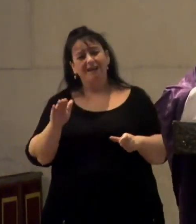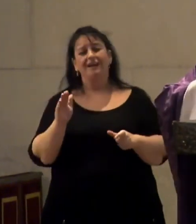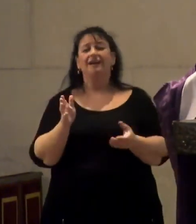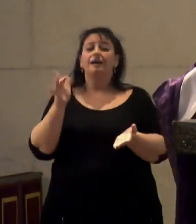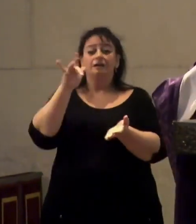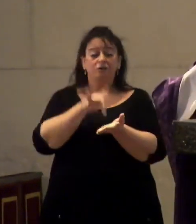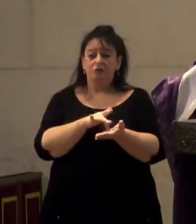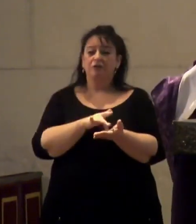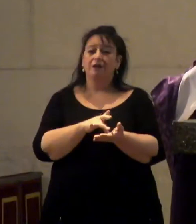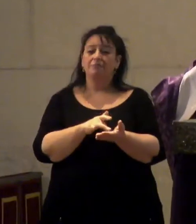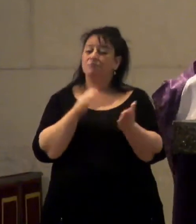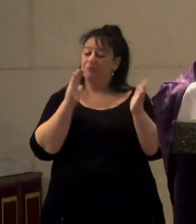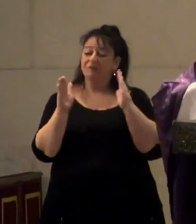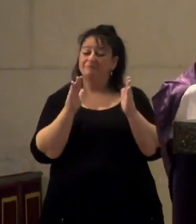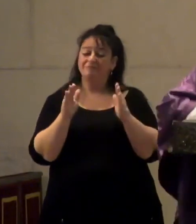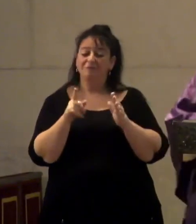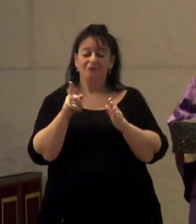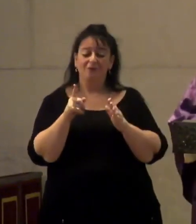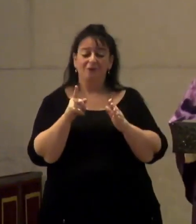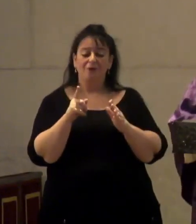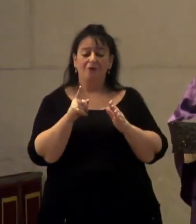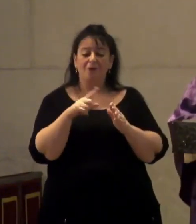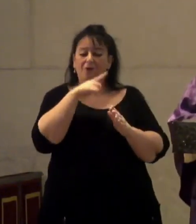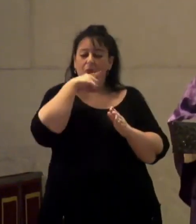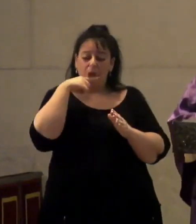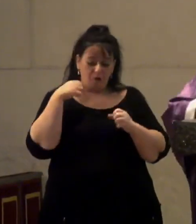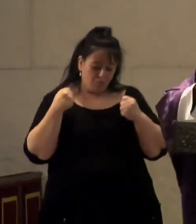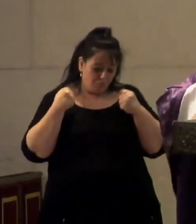por el momento cumbre del dolor,